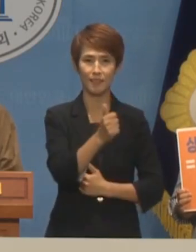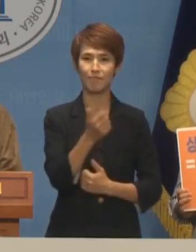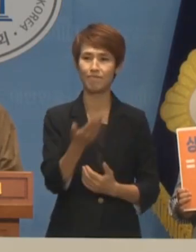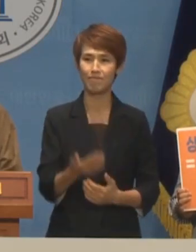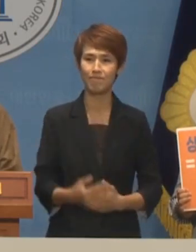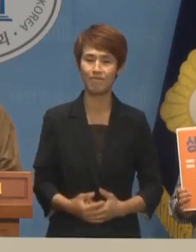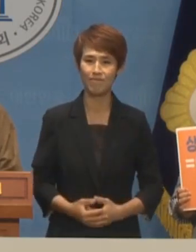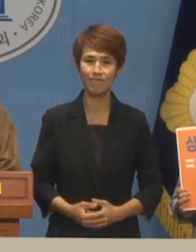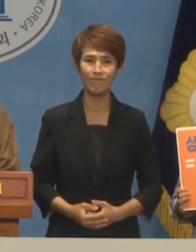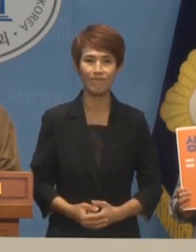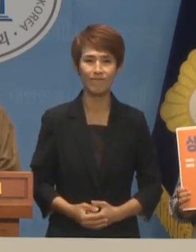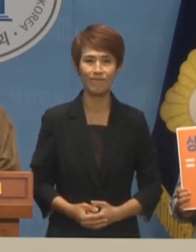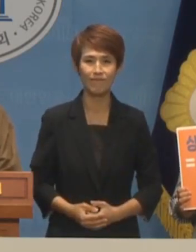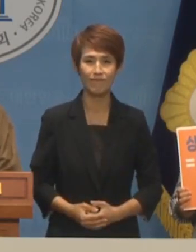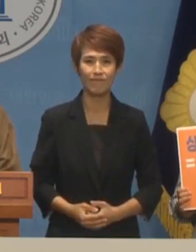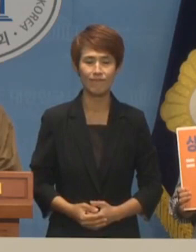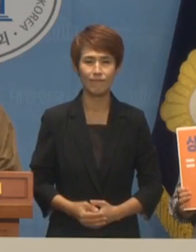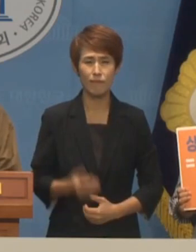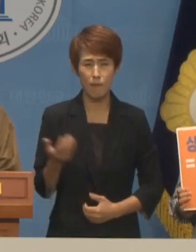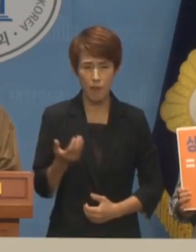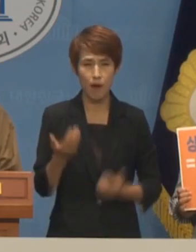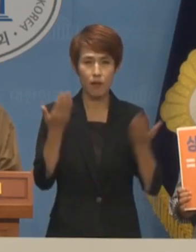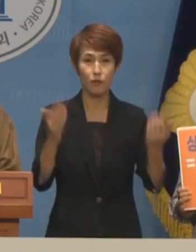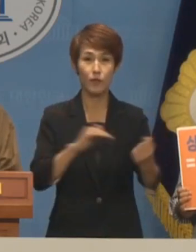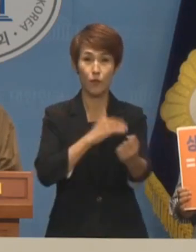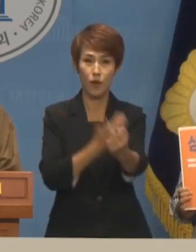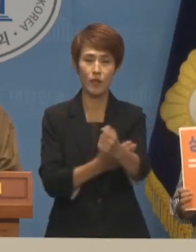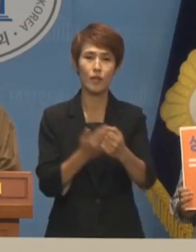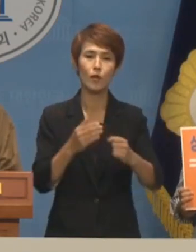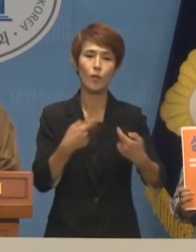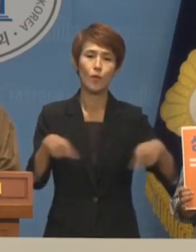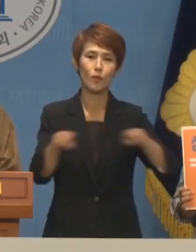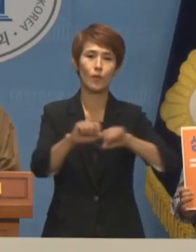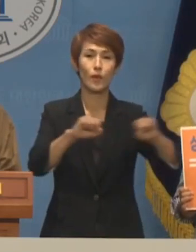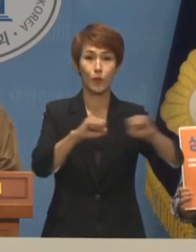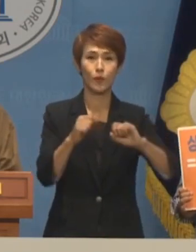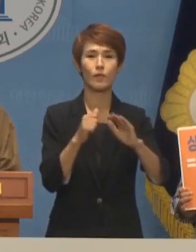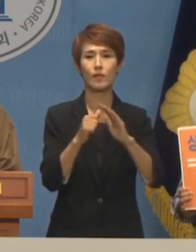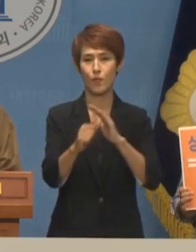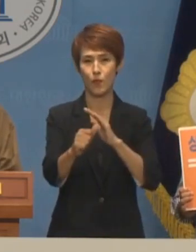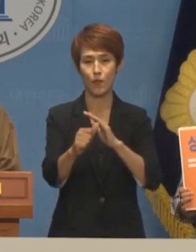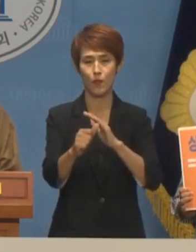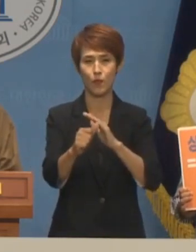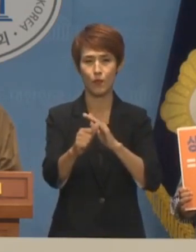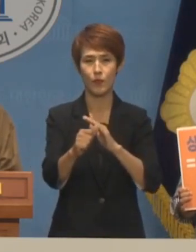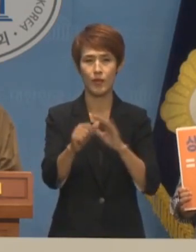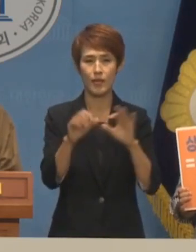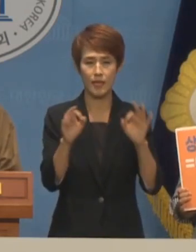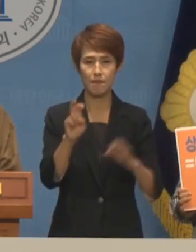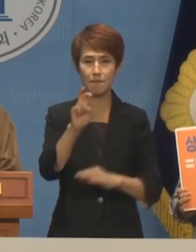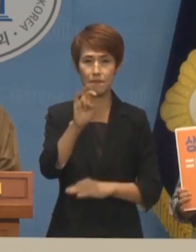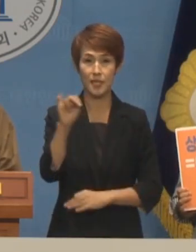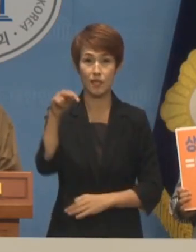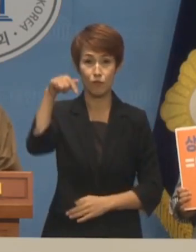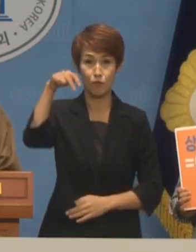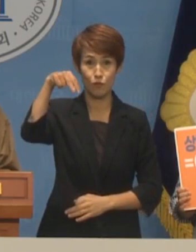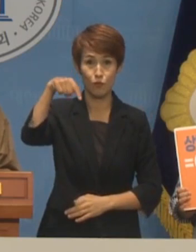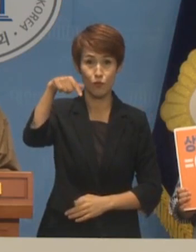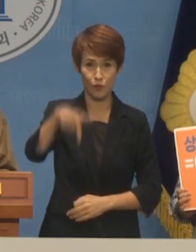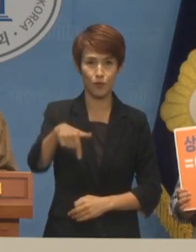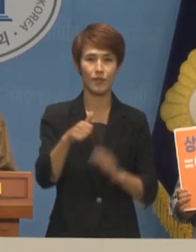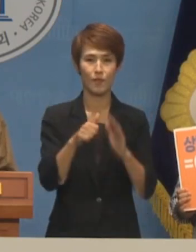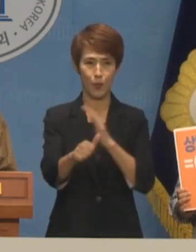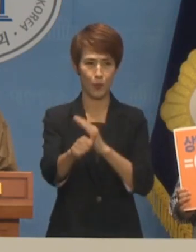오셨습니다. 역시 아프면 쉴 권리 공동행동 공동대표를 맡고 계신 김미숙 김영균 재단